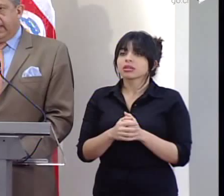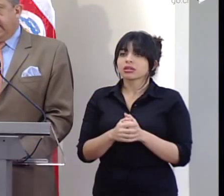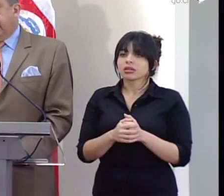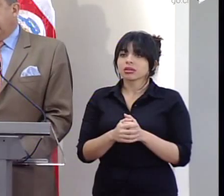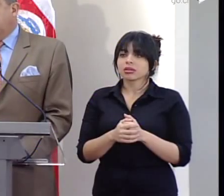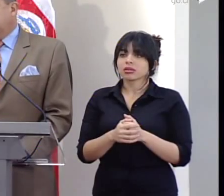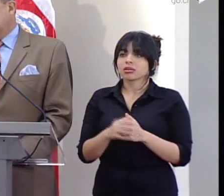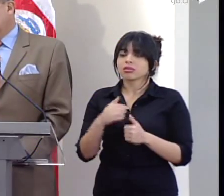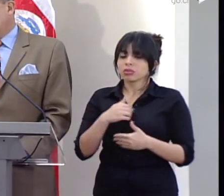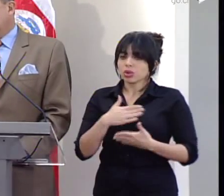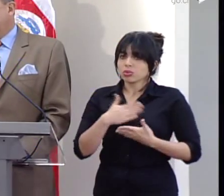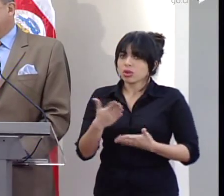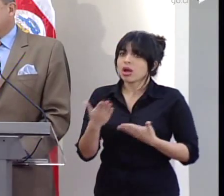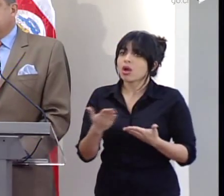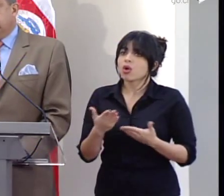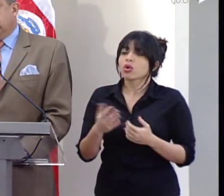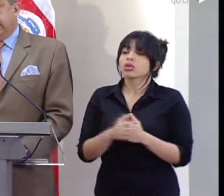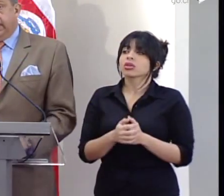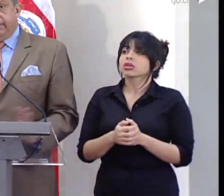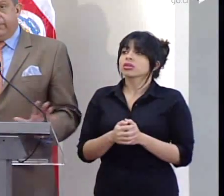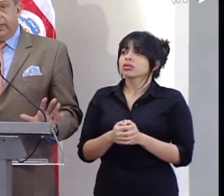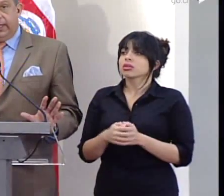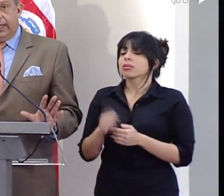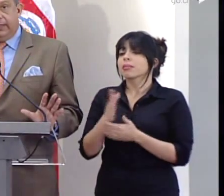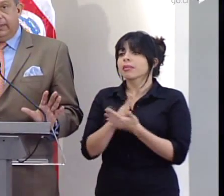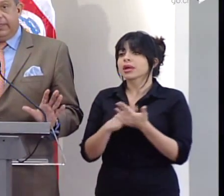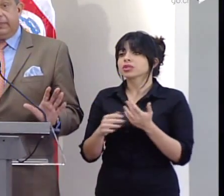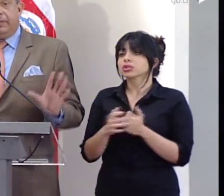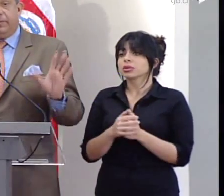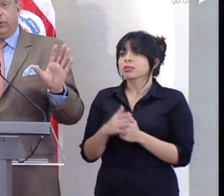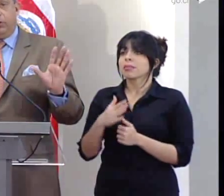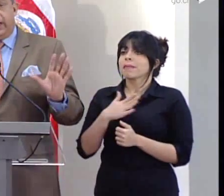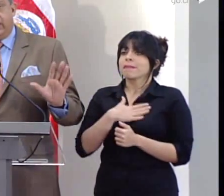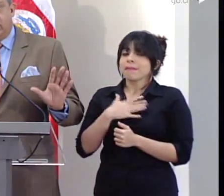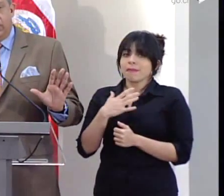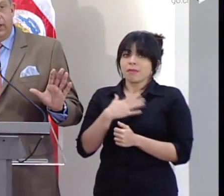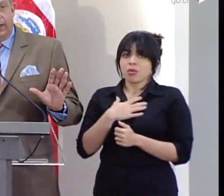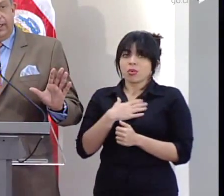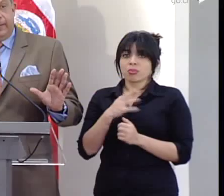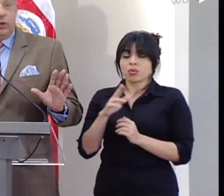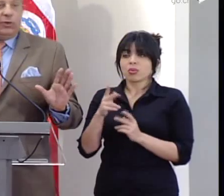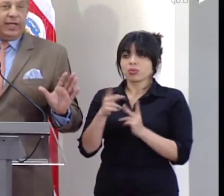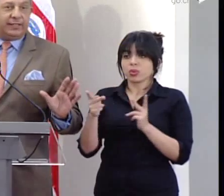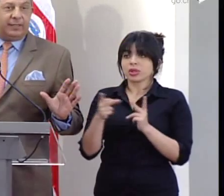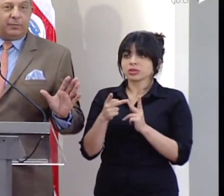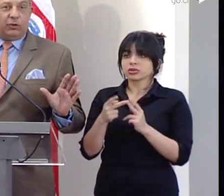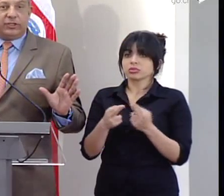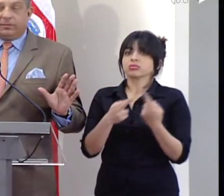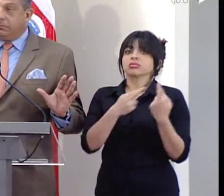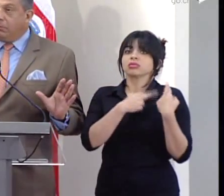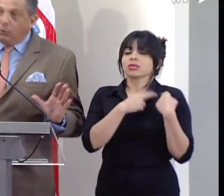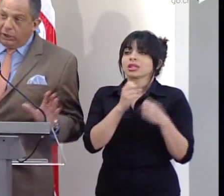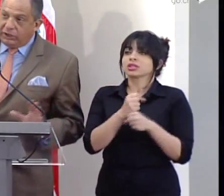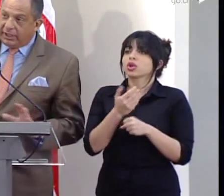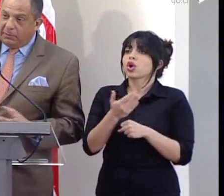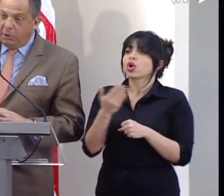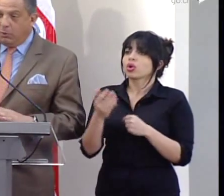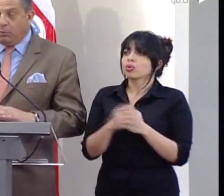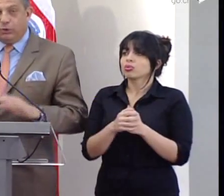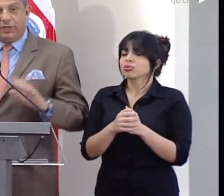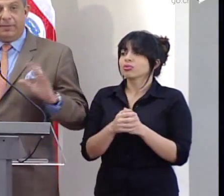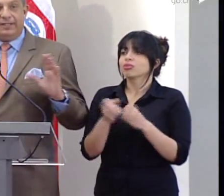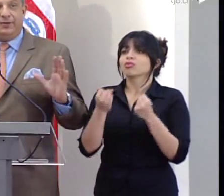ponerme a la orden, que dicho sea de paso, de mi propio cargo, que me obliga a hacer cosas